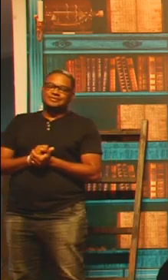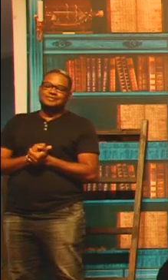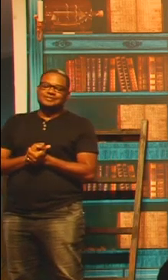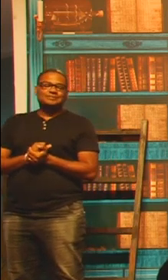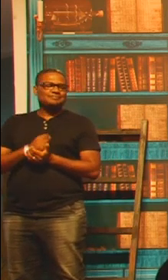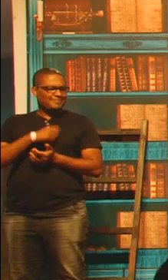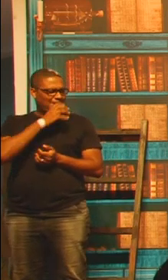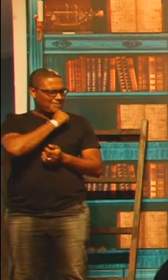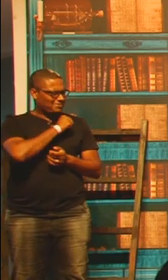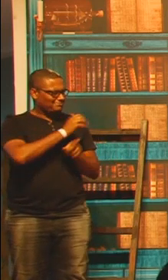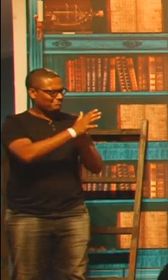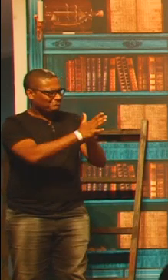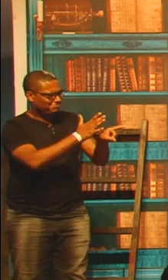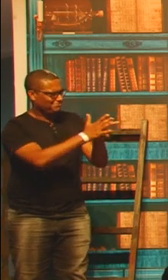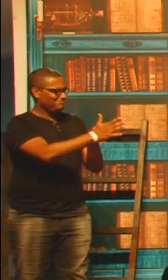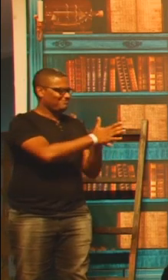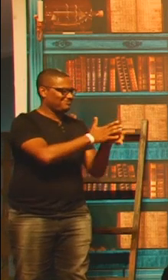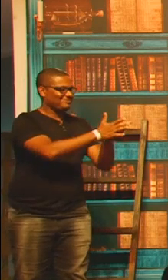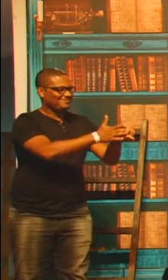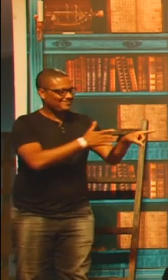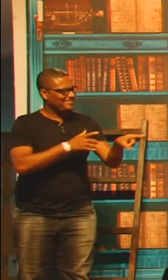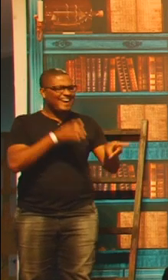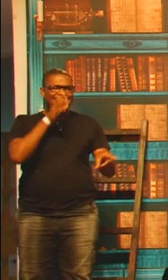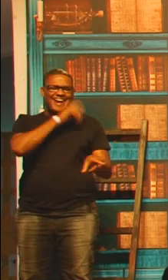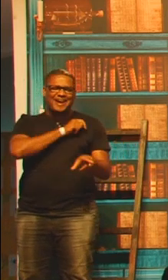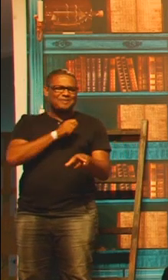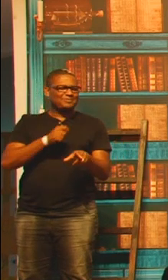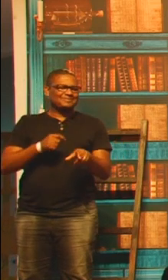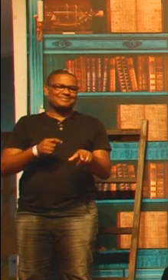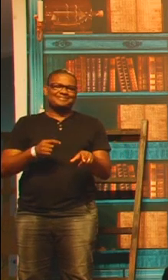Foi bem rápido, né? Tá vendo aí? Tranquilo.